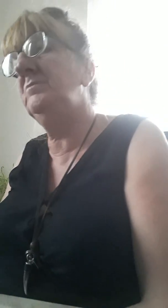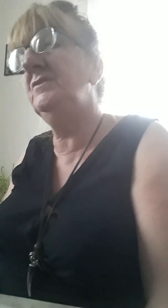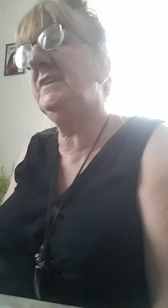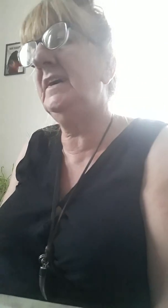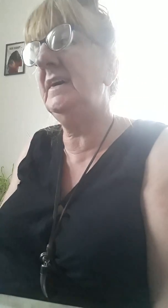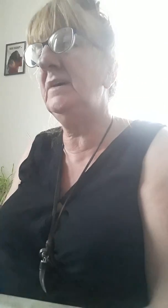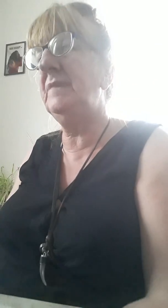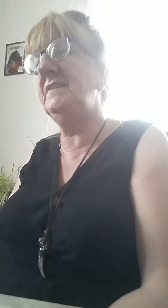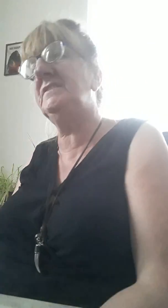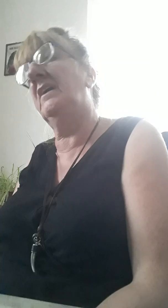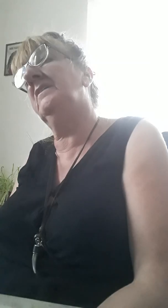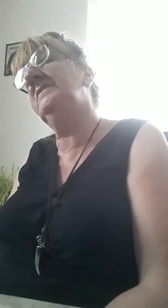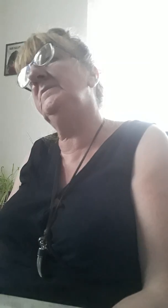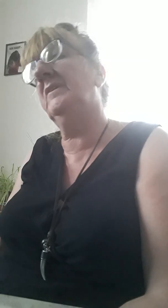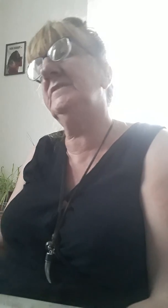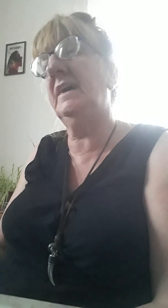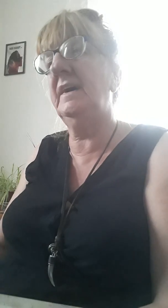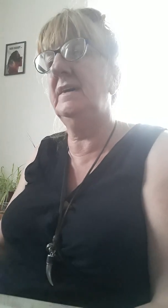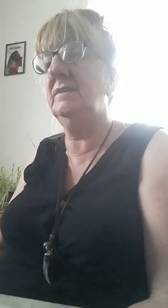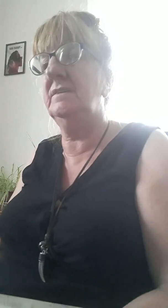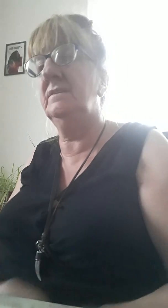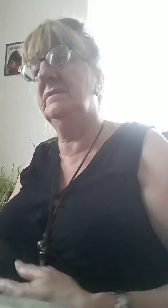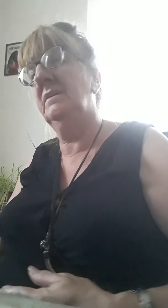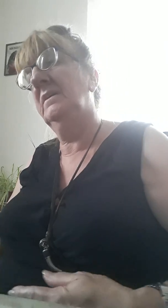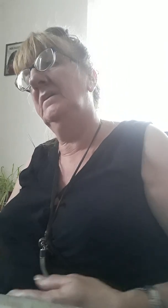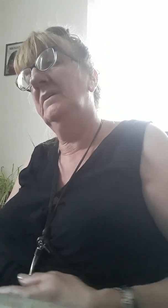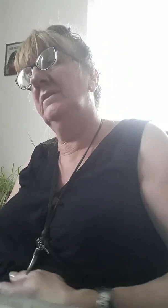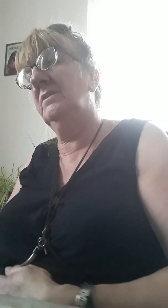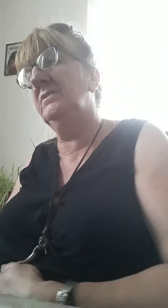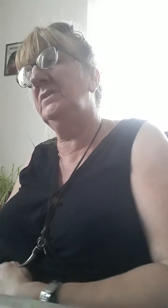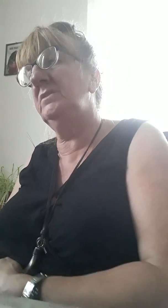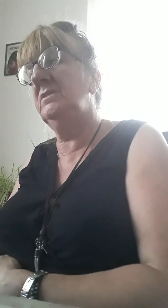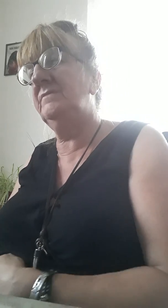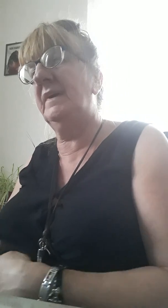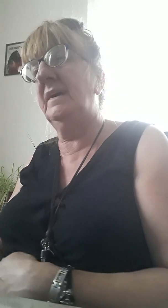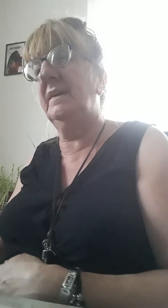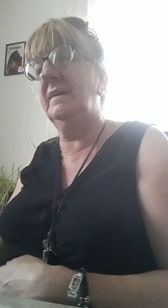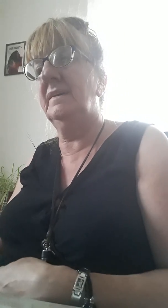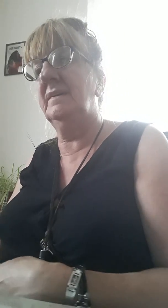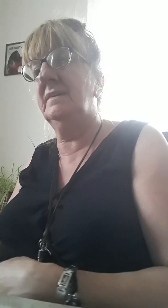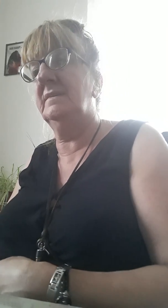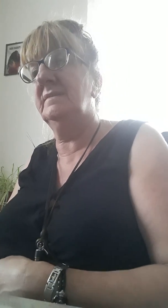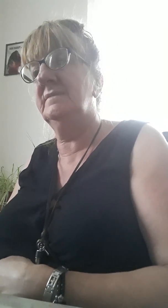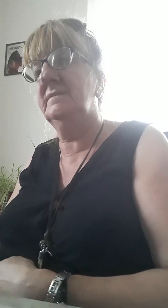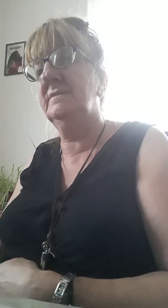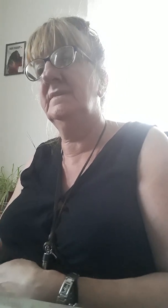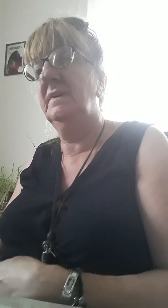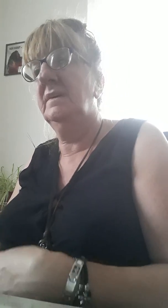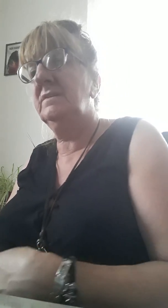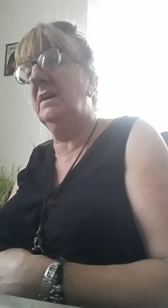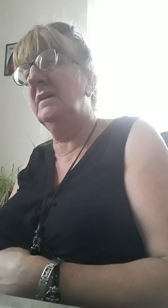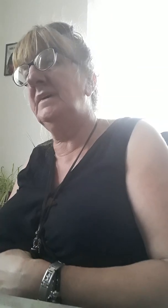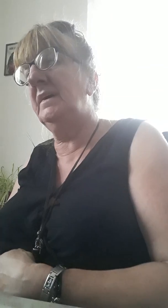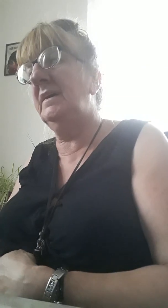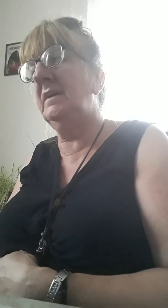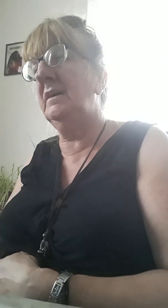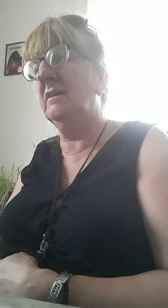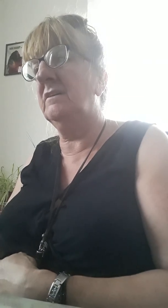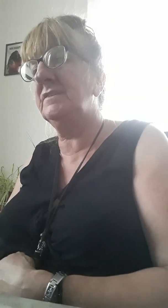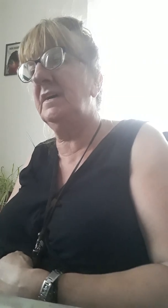désabusé mes sentiments perdus aux yeux d'une femme. Quand elle est